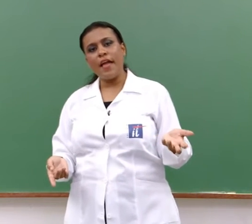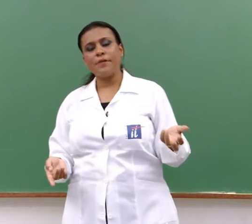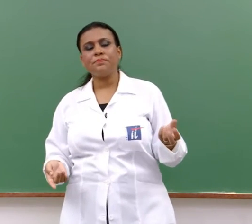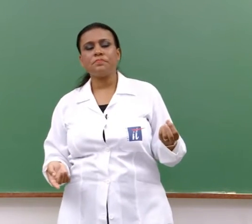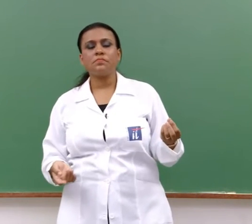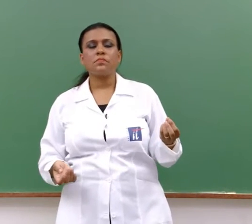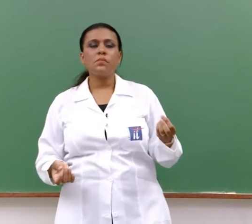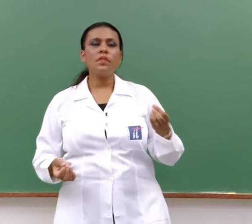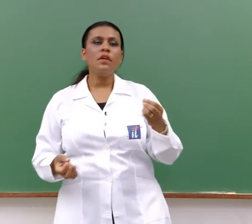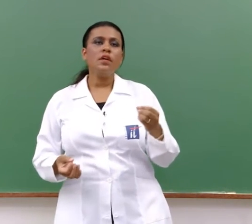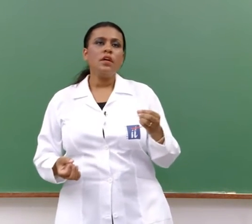ideia.